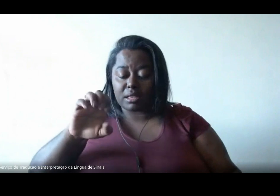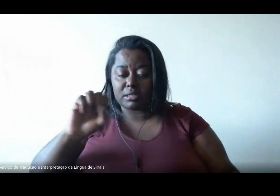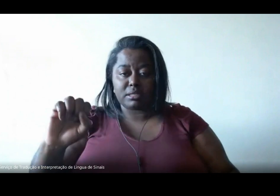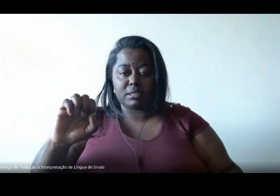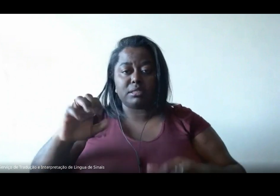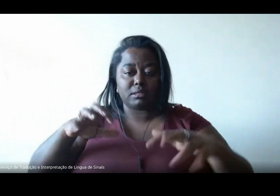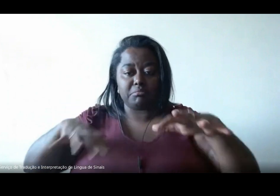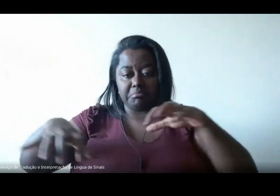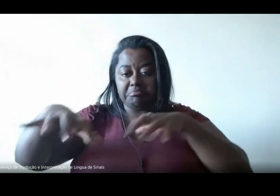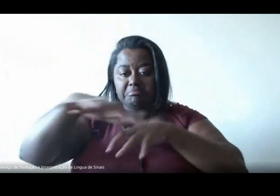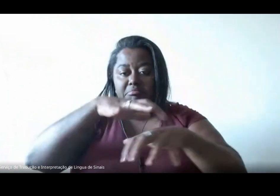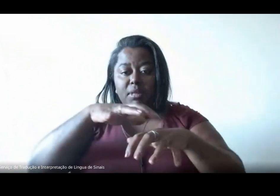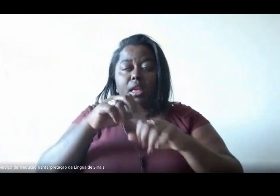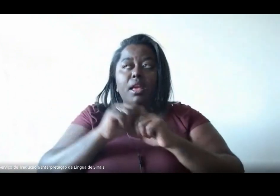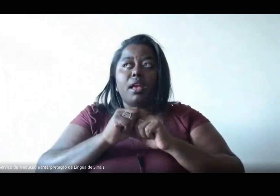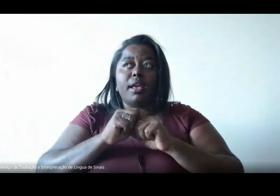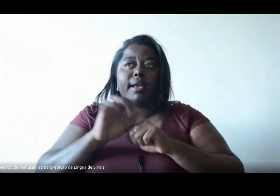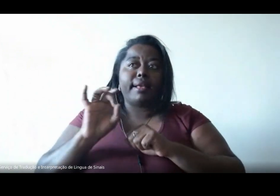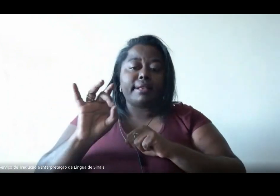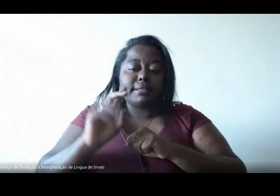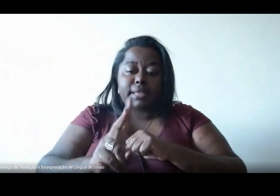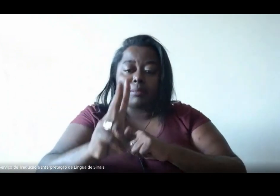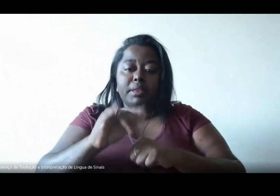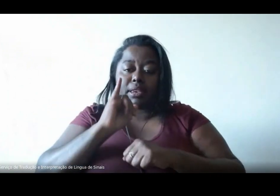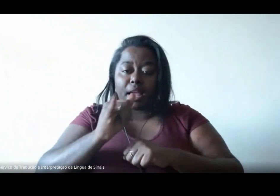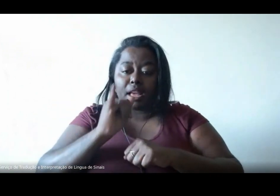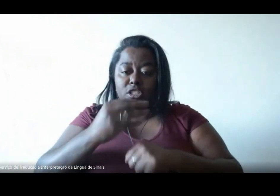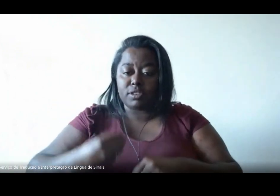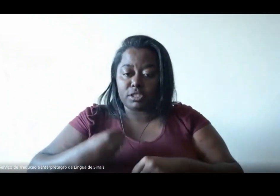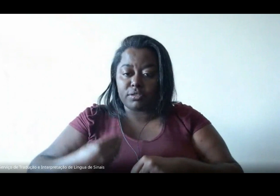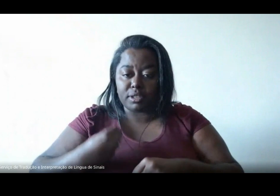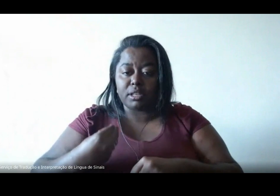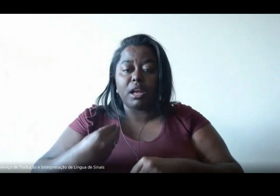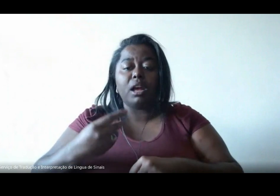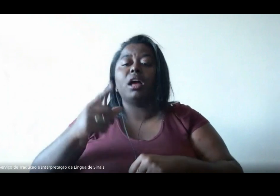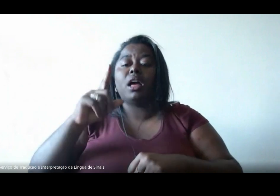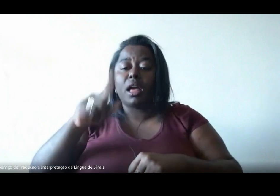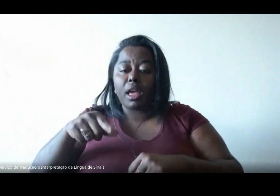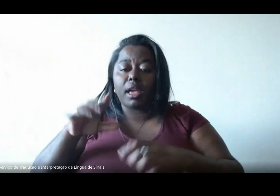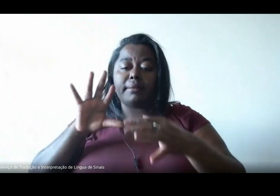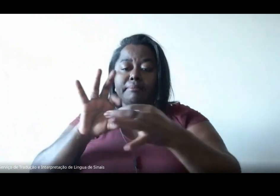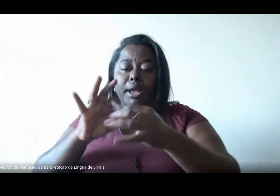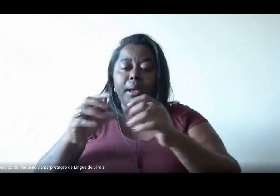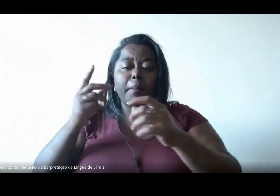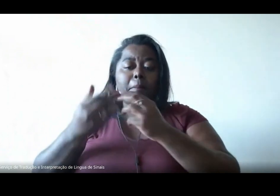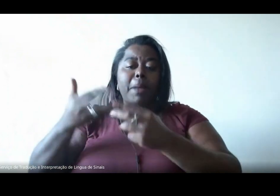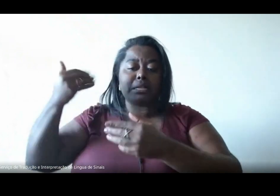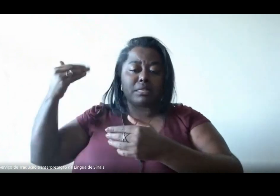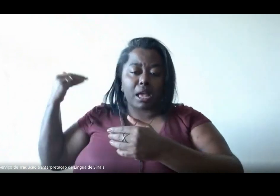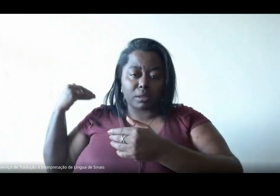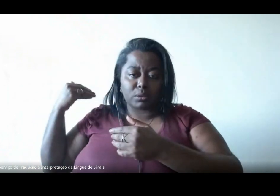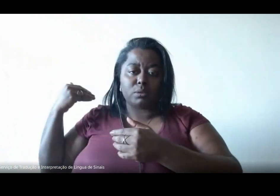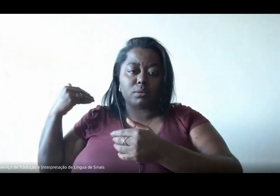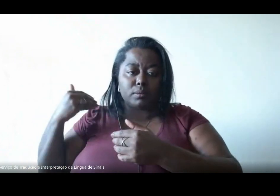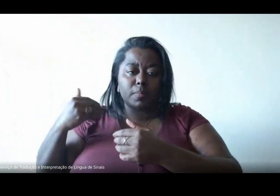Pois toda narrativa de vida supõe uma volta ao passado e às operações que dizem respeito à memória.